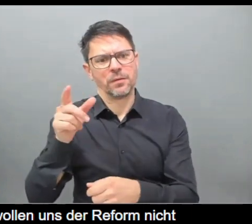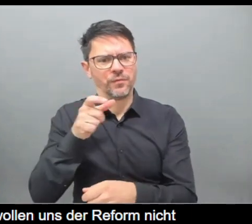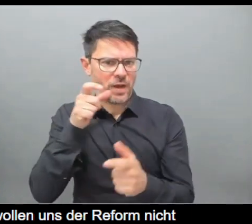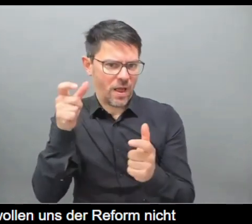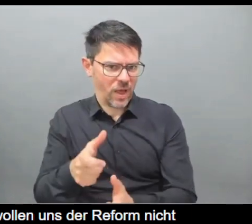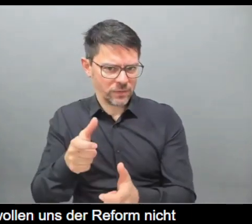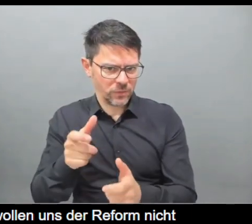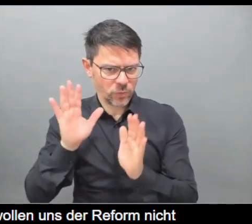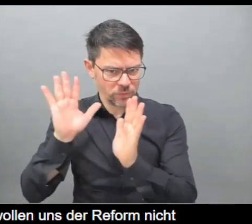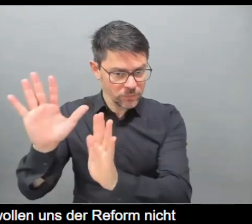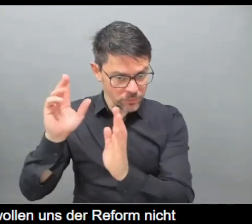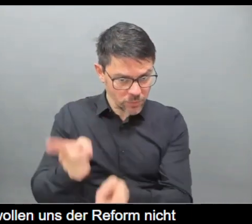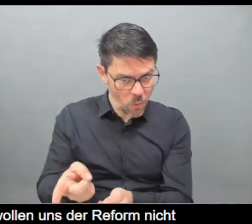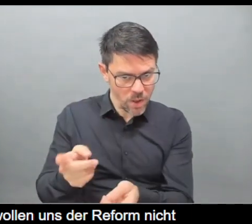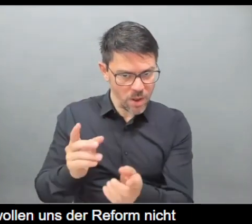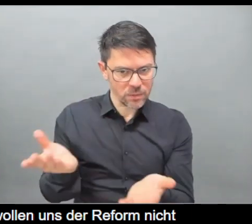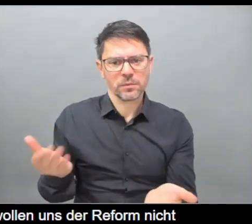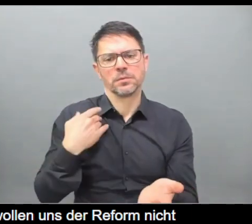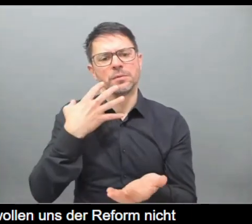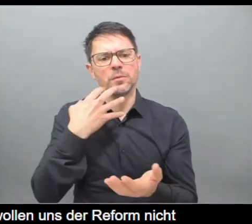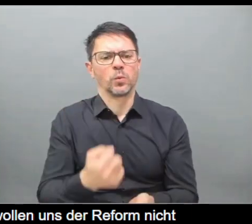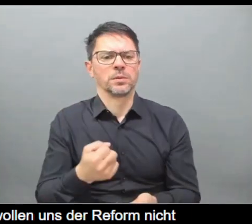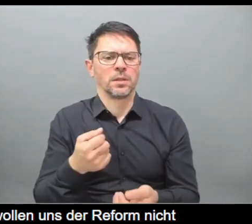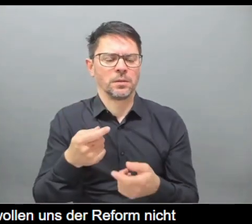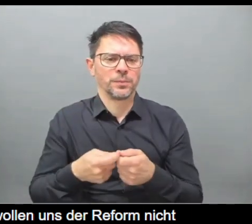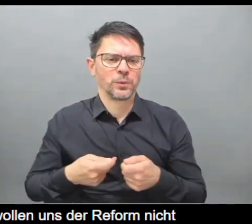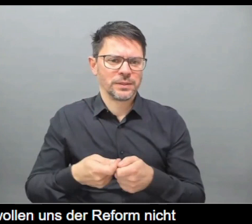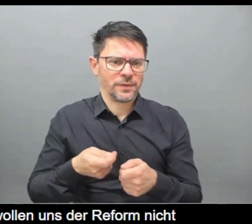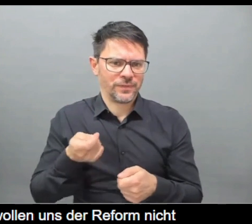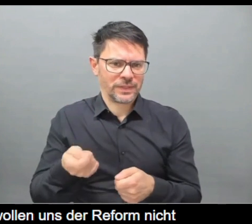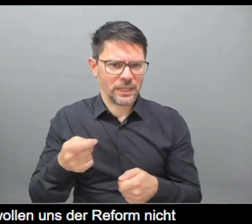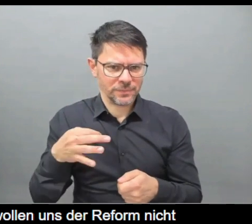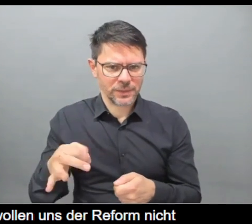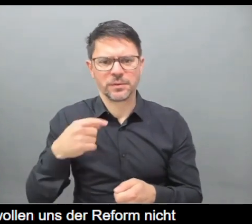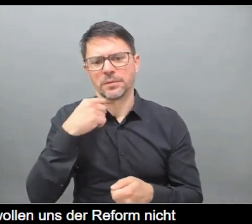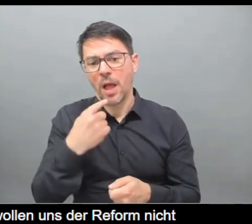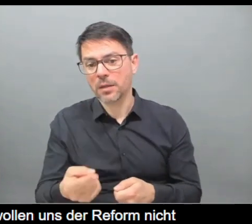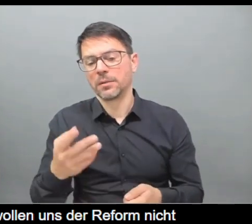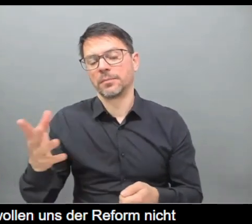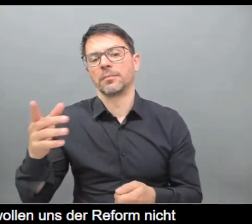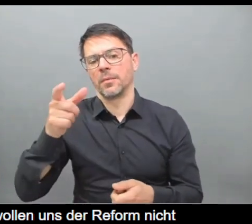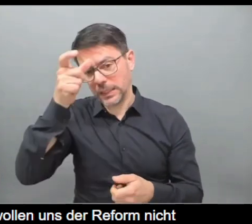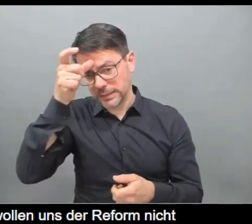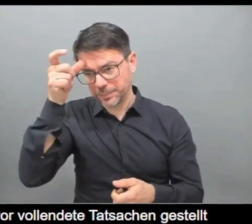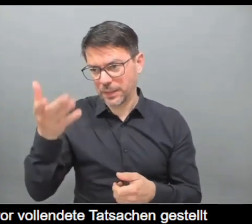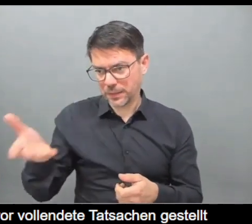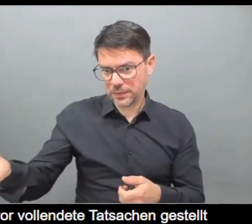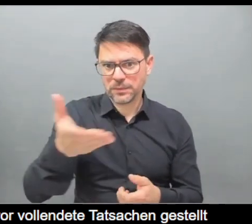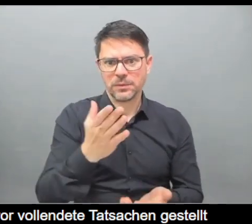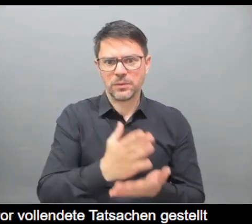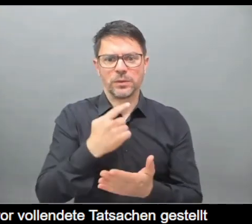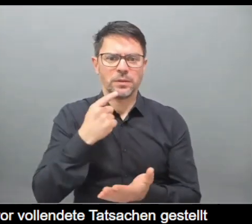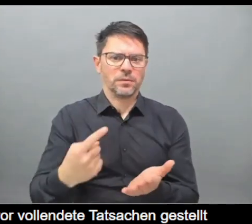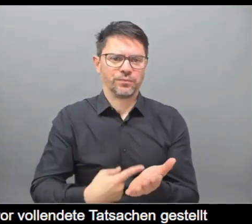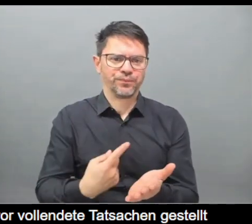machen wir nicht. Das Geld ist nicht da. Also da würde ich mir schon wünschen, dass man wirklich auch Klarheit und Wahrheit hinter diese Themen legt, um das wirklich